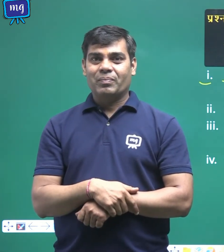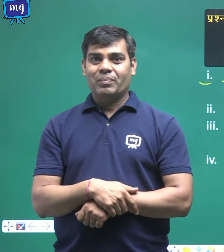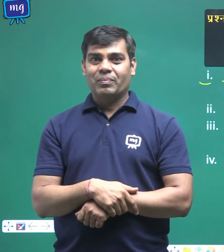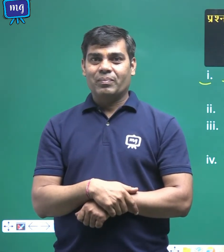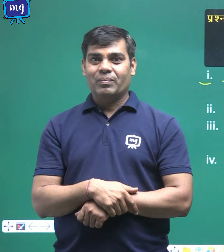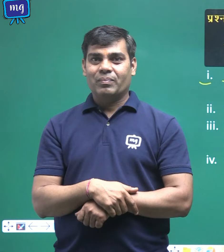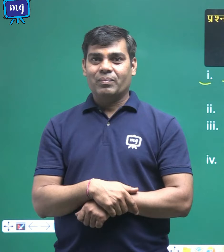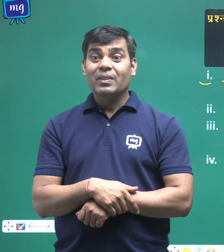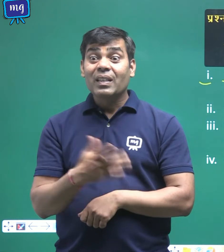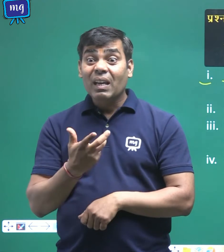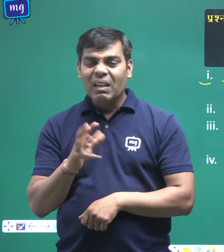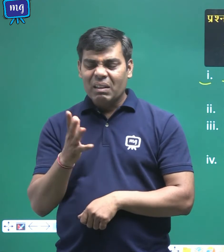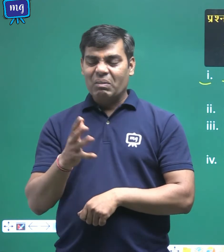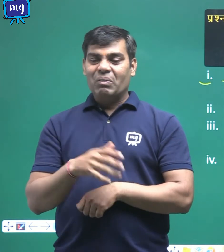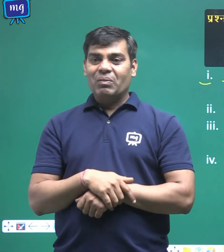क्या नहीं हूँ?